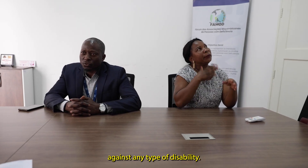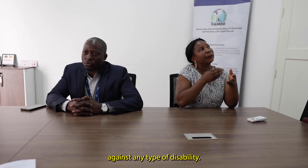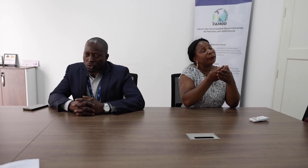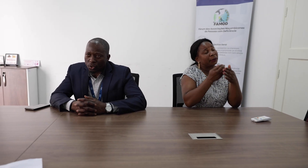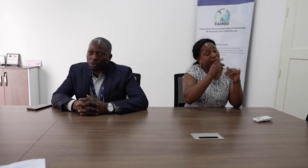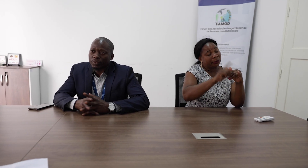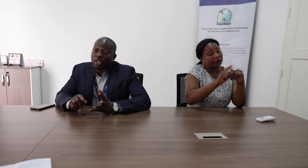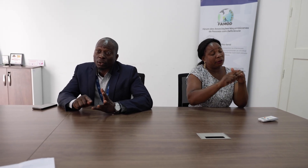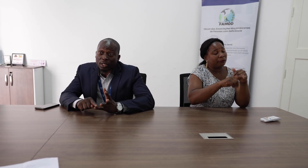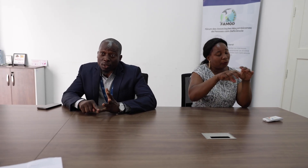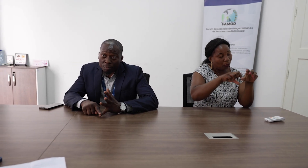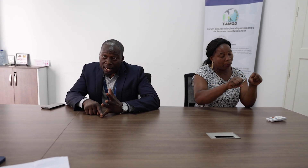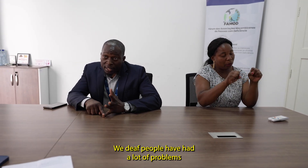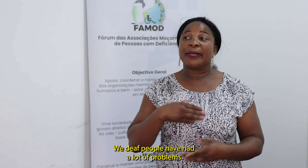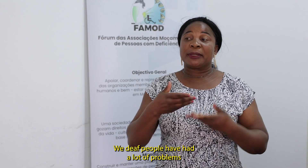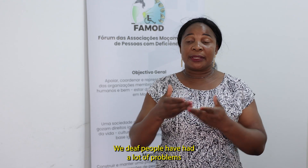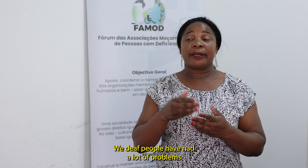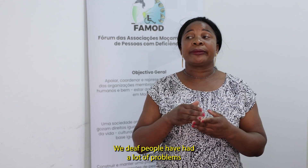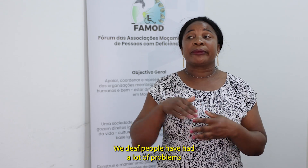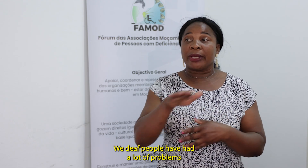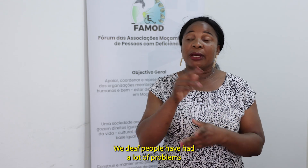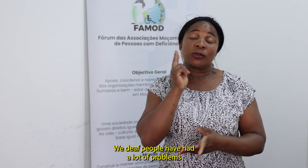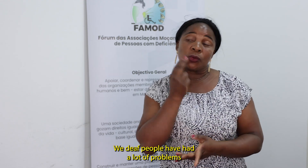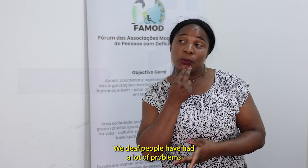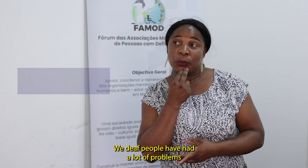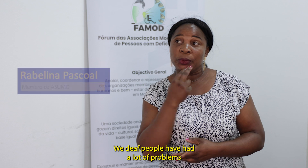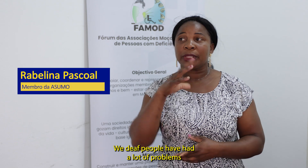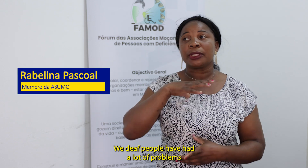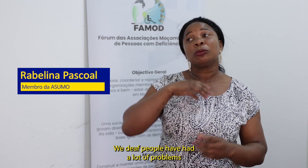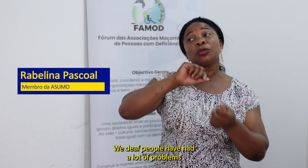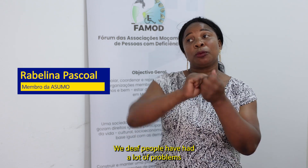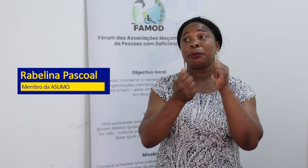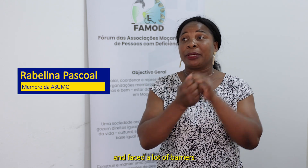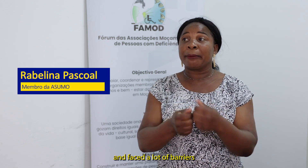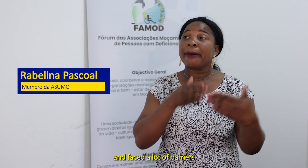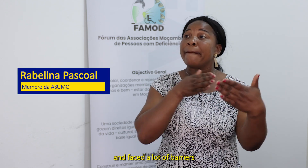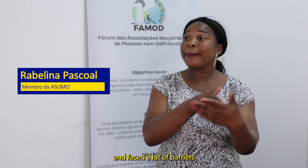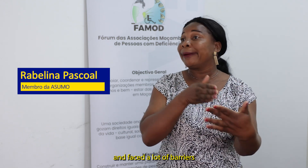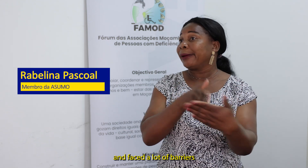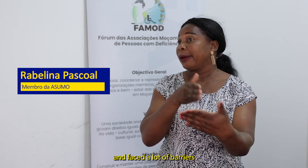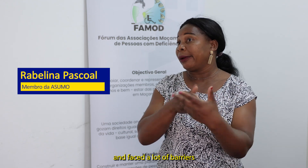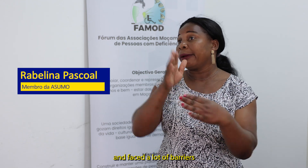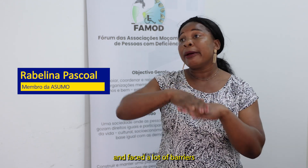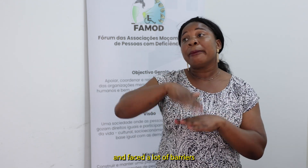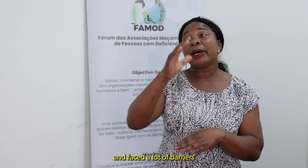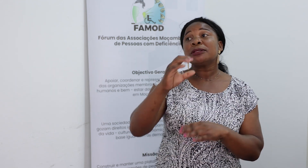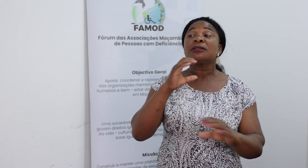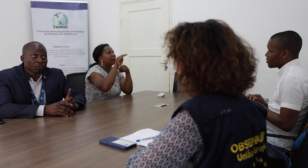deficiência. Nós, os surdos, temos tido muitos problemas ou muitas barreiras que nós enfrentamos. Por